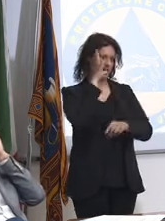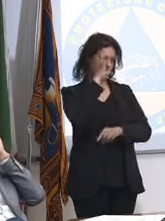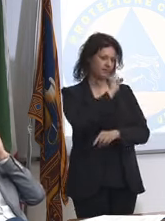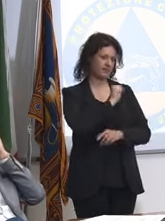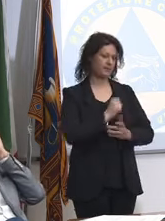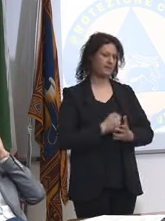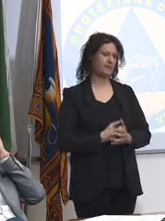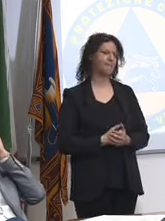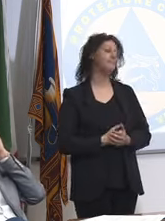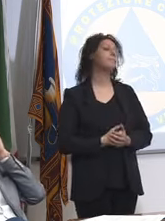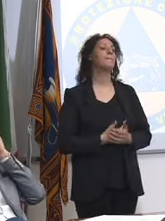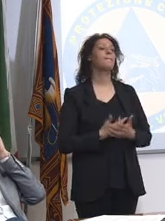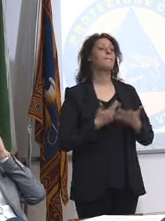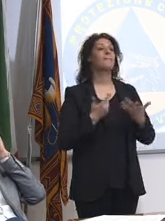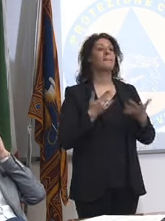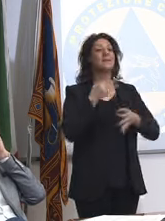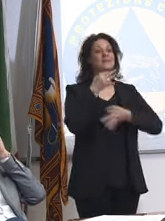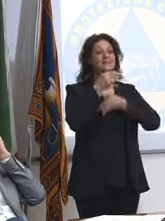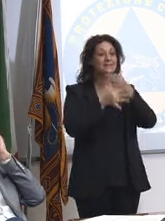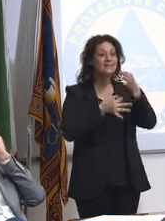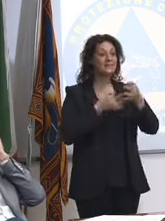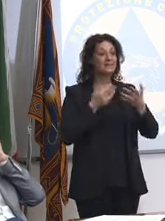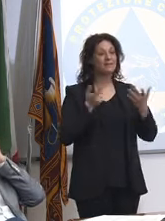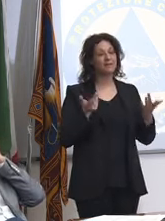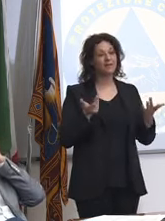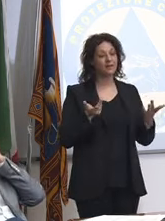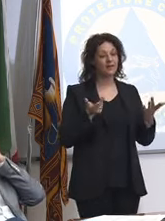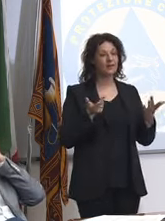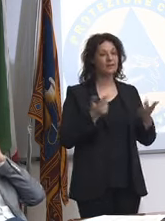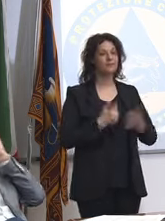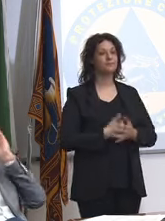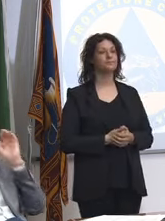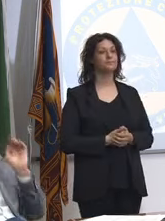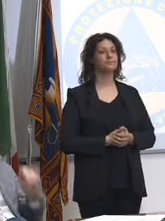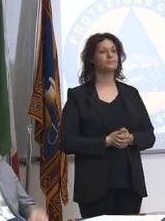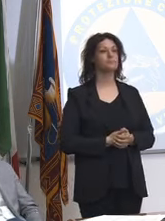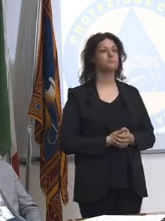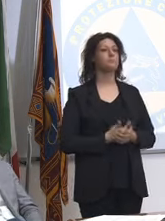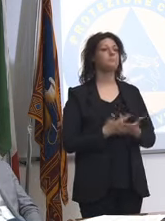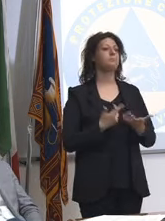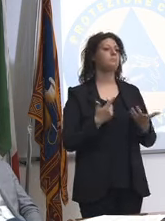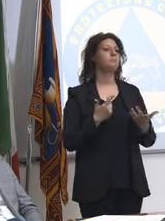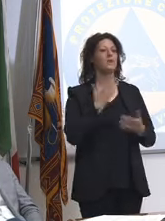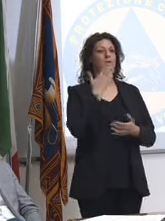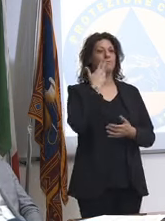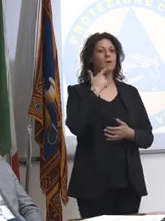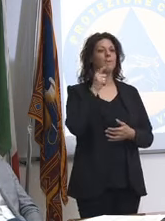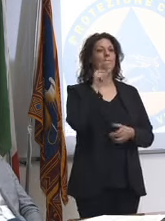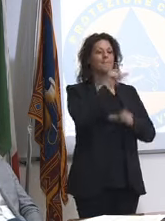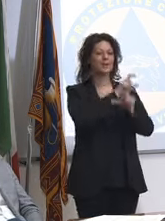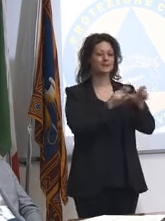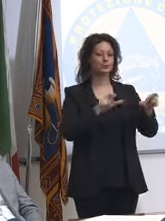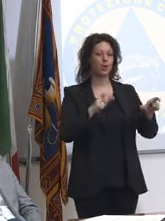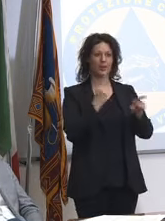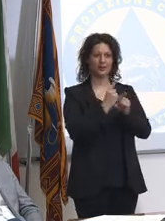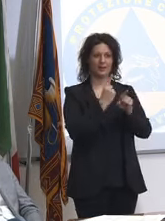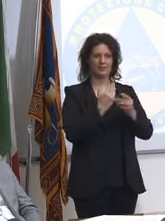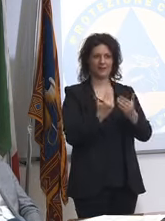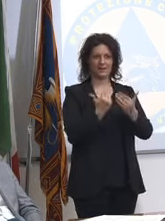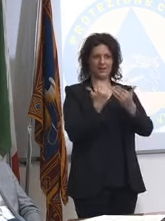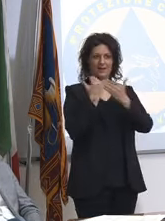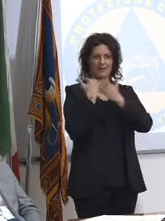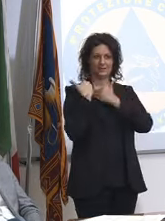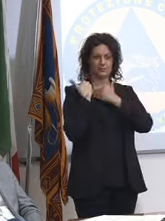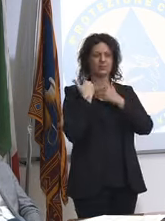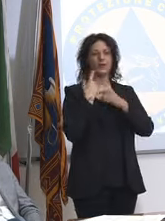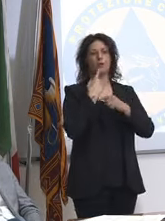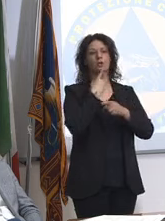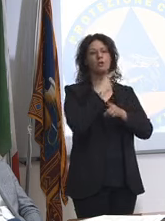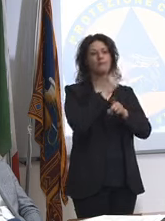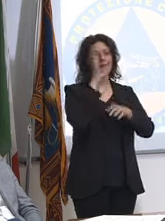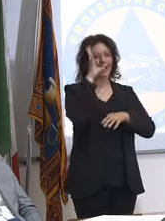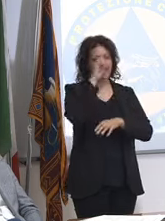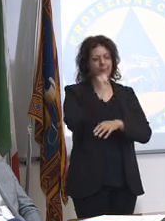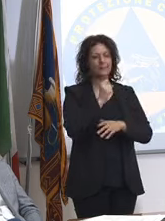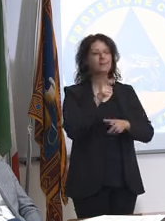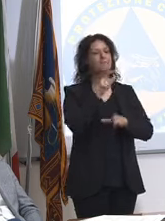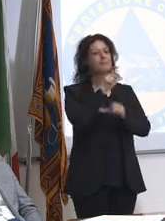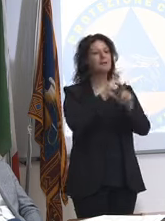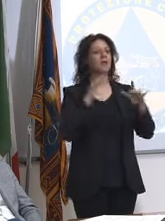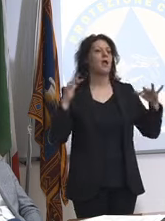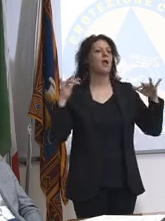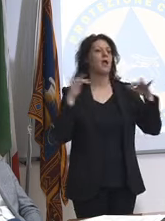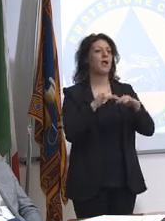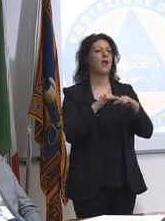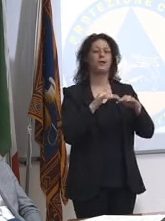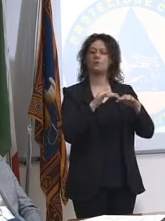età, dobbiamo dire che non bisogna fare assembramenti, ciò significa di non stare troppo vicini, questa è la